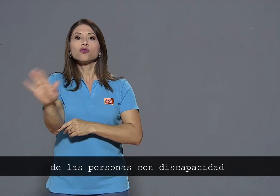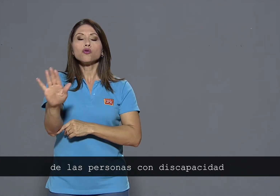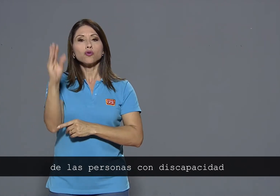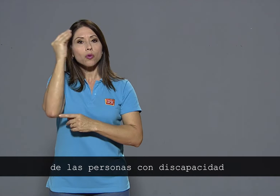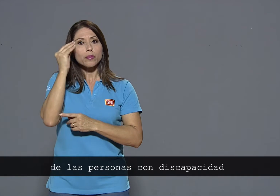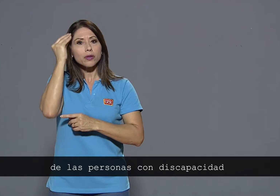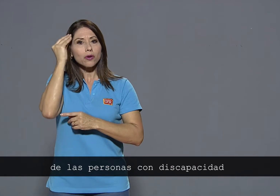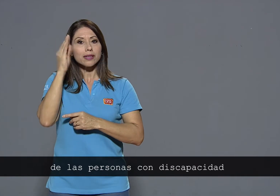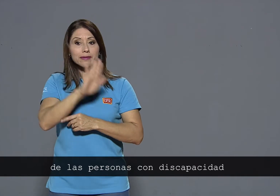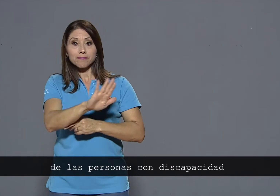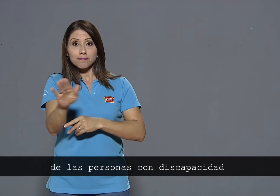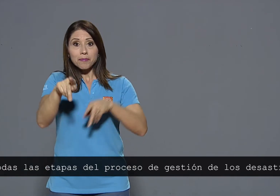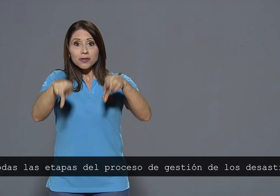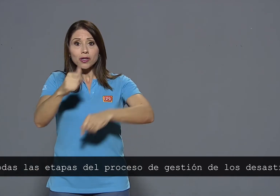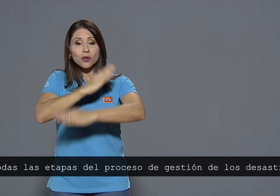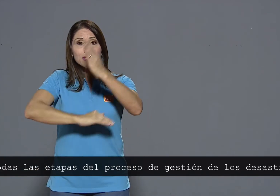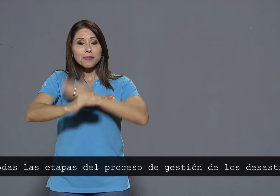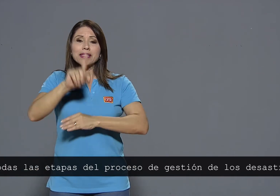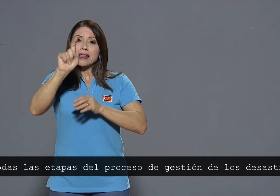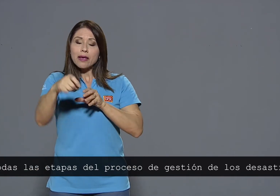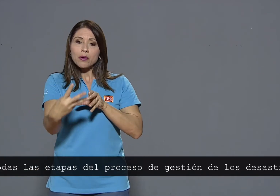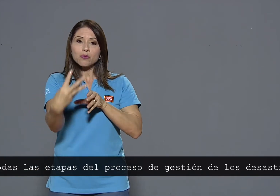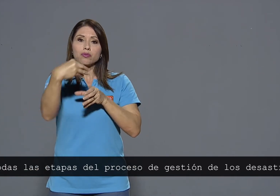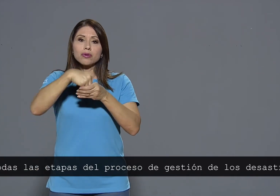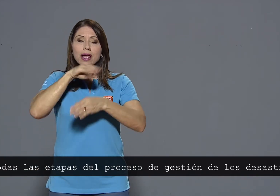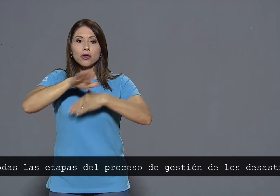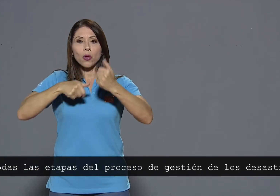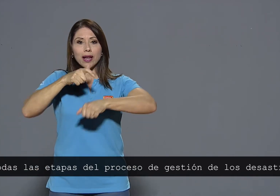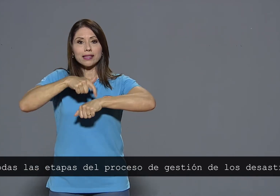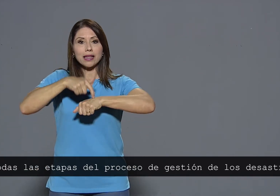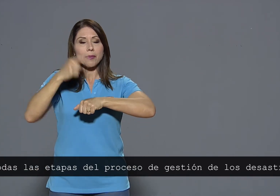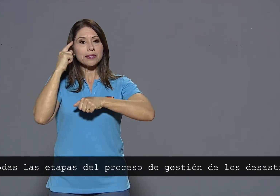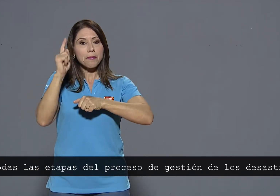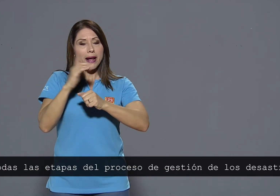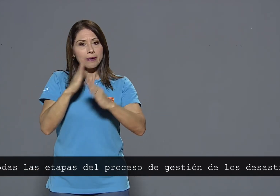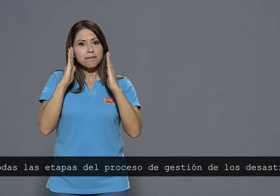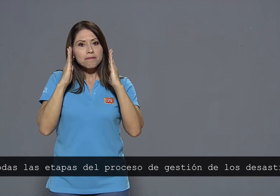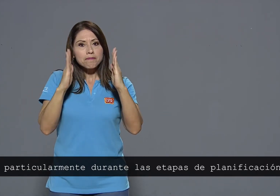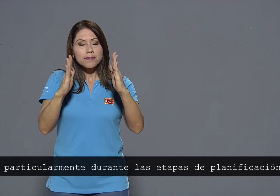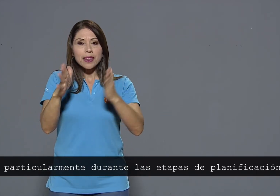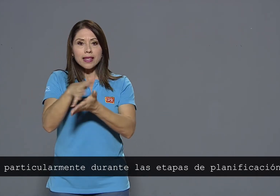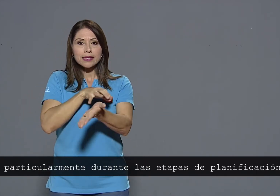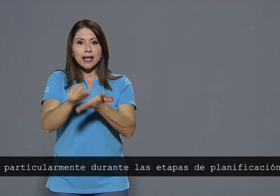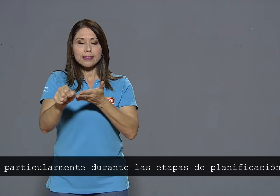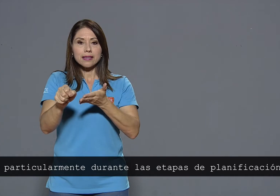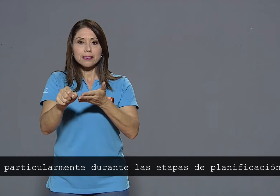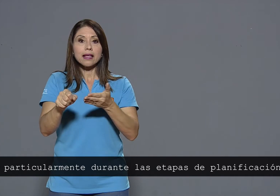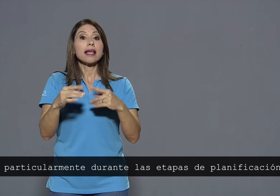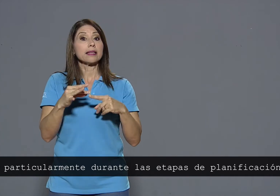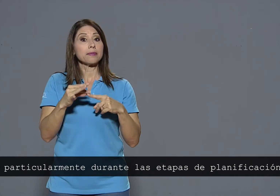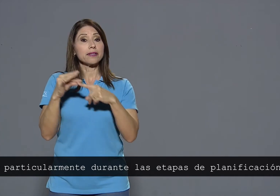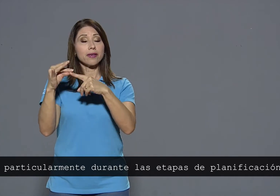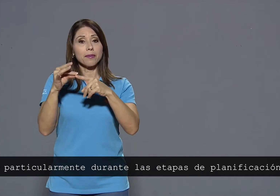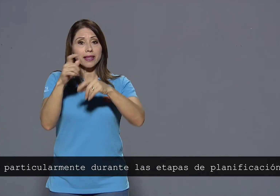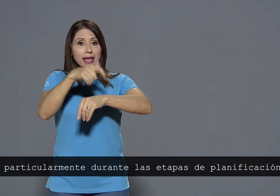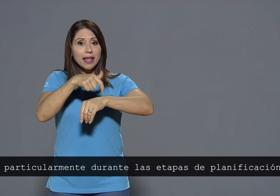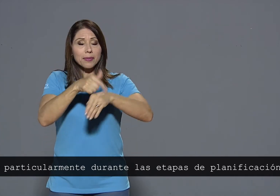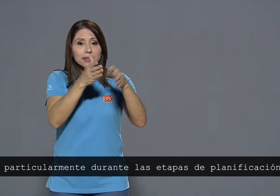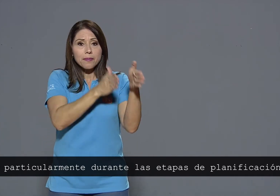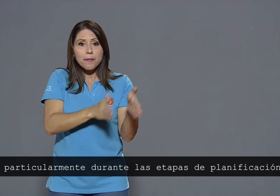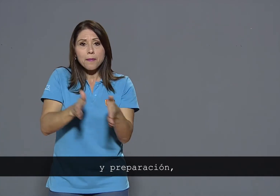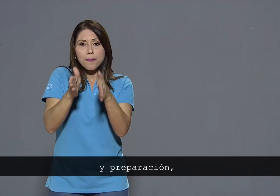de las personas con discapacidad en todas las etapas del proceso de gestión de los desastres, y particularmente durante las etapas